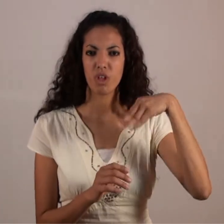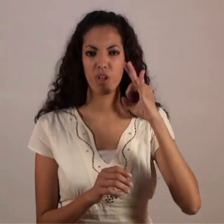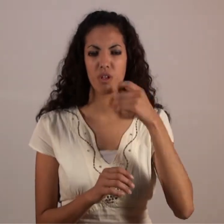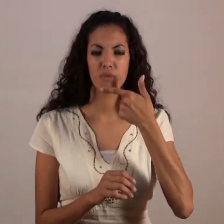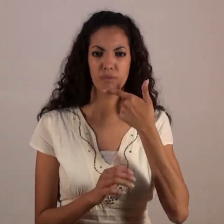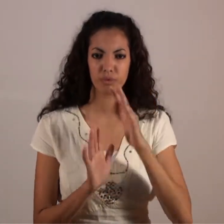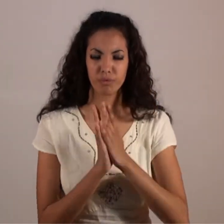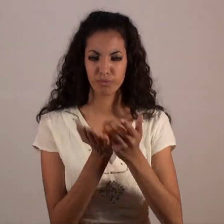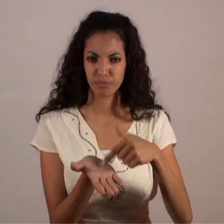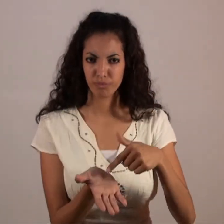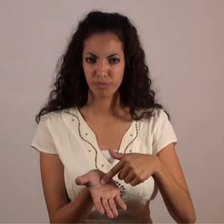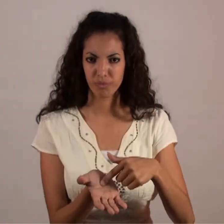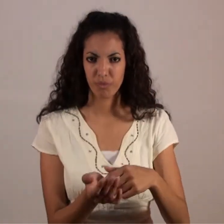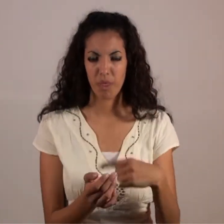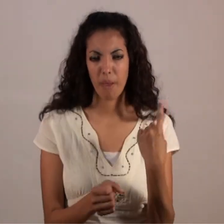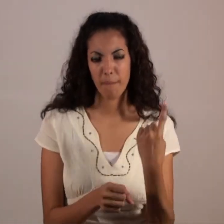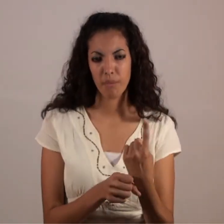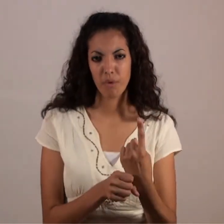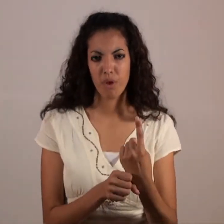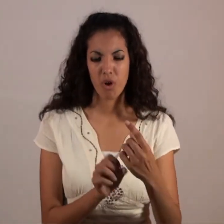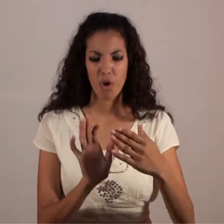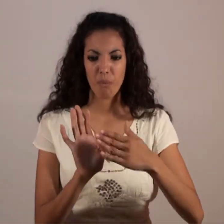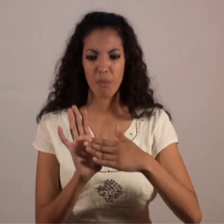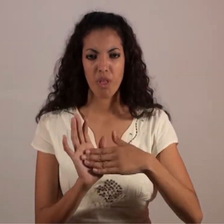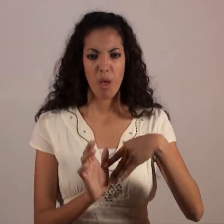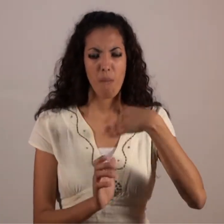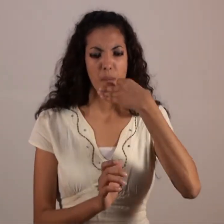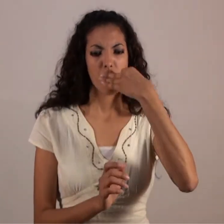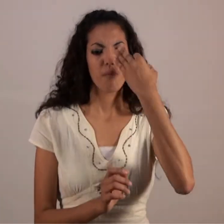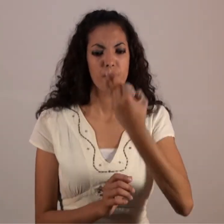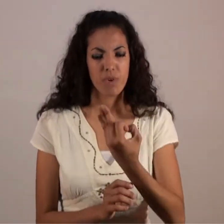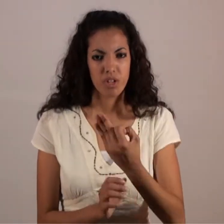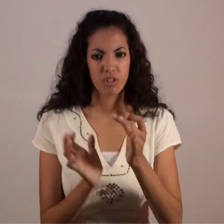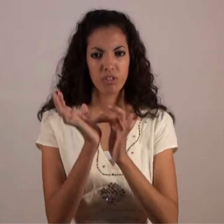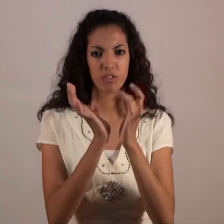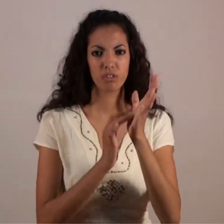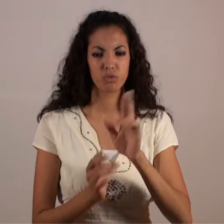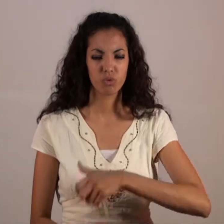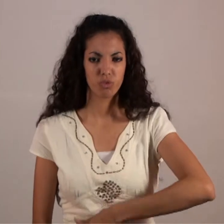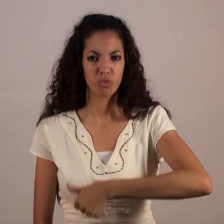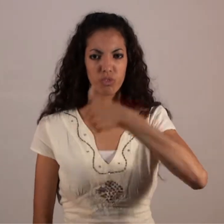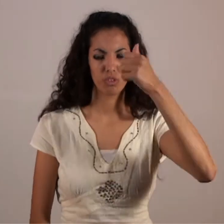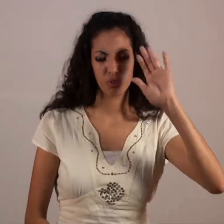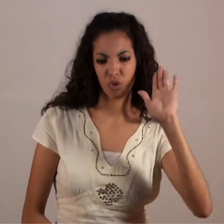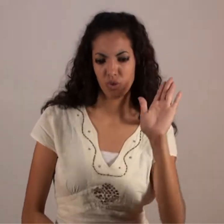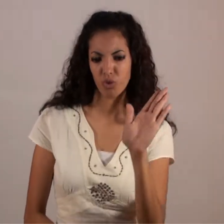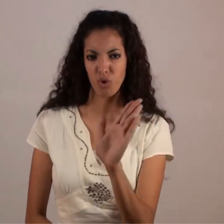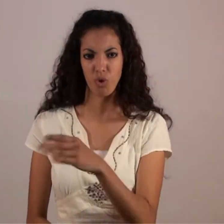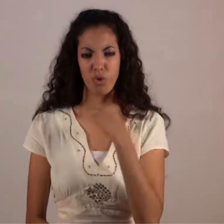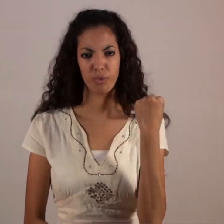1 es citado para confirmar que Cristo es exaltado sobre todo porque se sentó a la diestra de